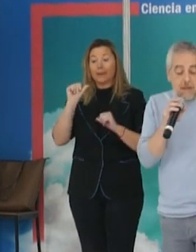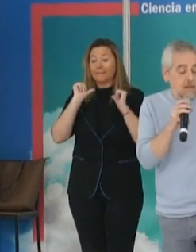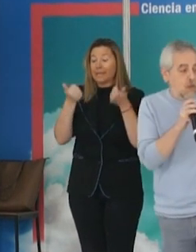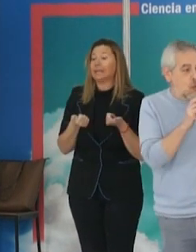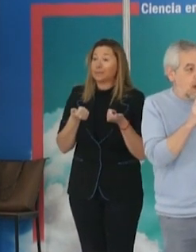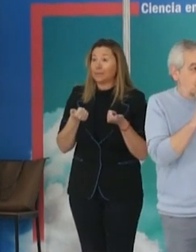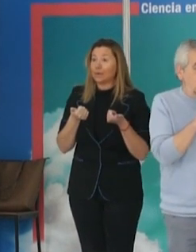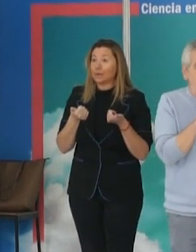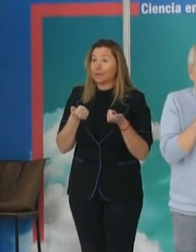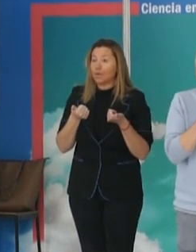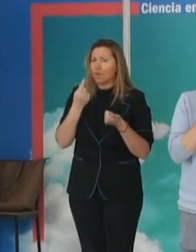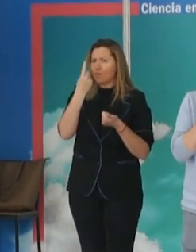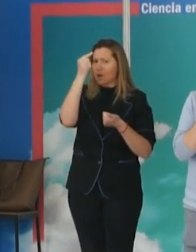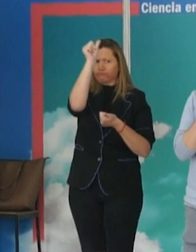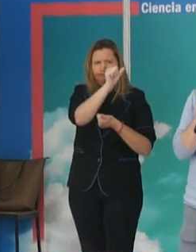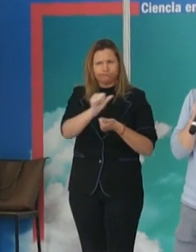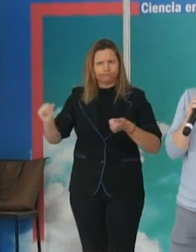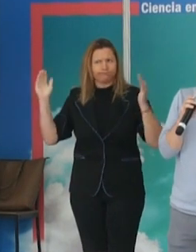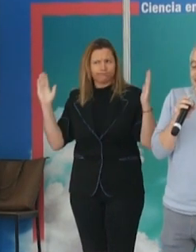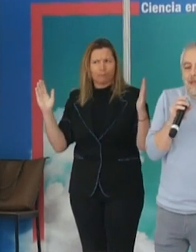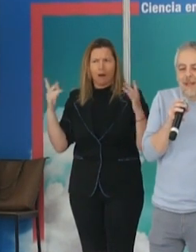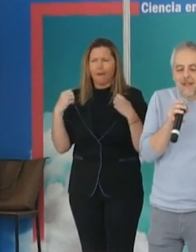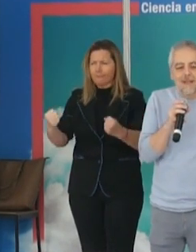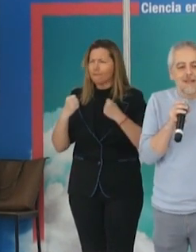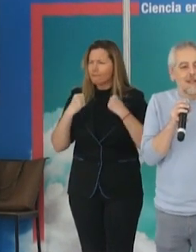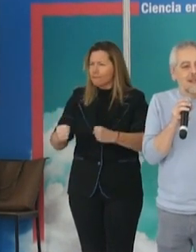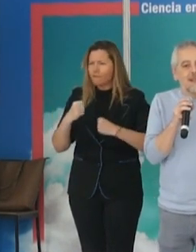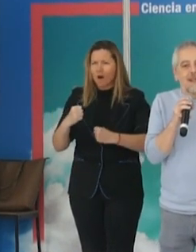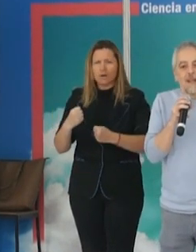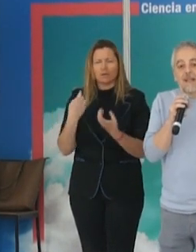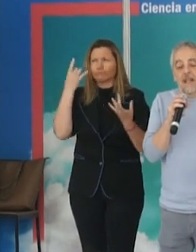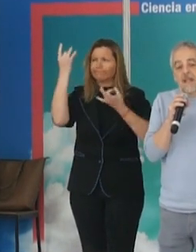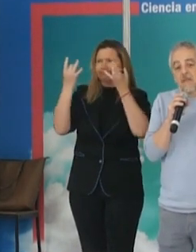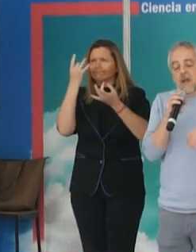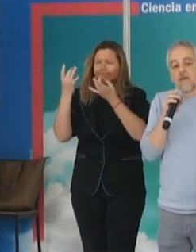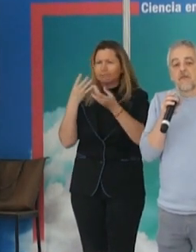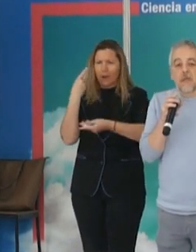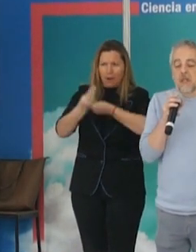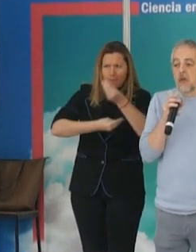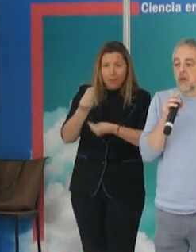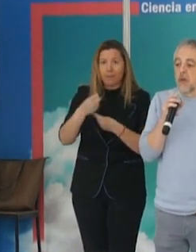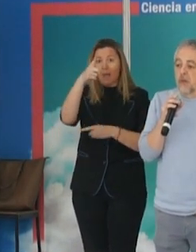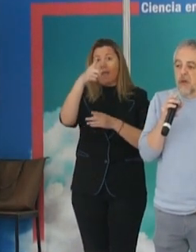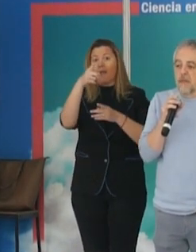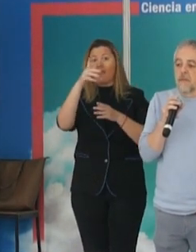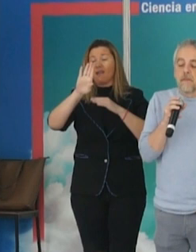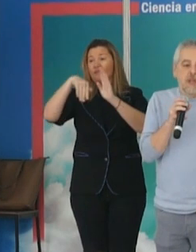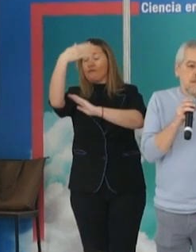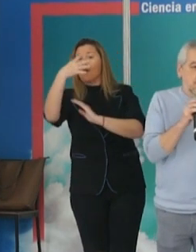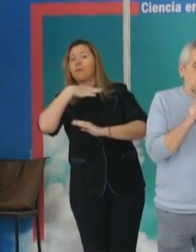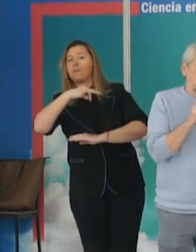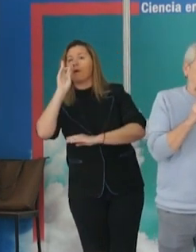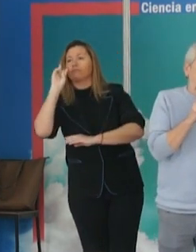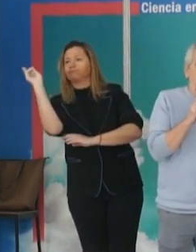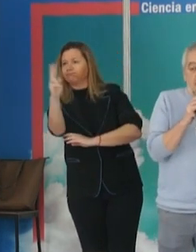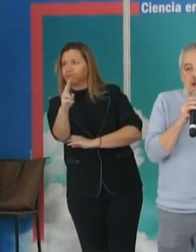Arrancamos una semana pues, muy intensa de actividades. Tenéis ahí fuera un folletillo con todo el programa.